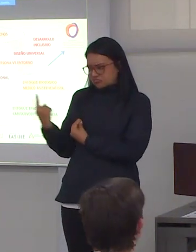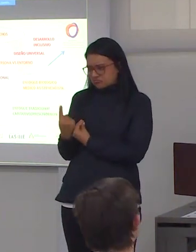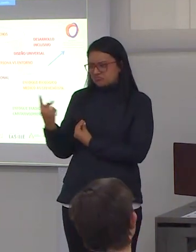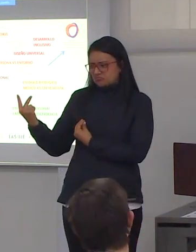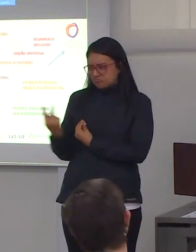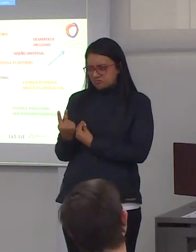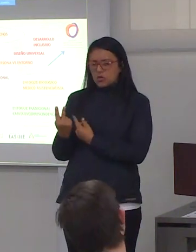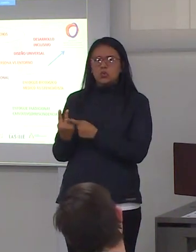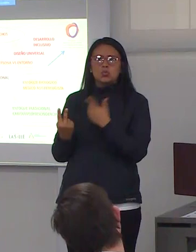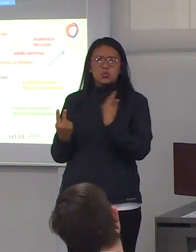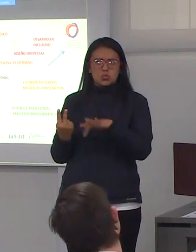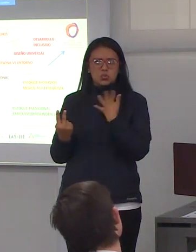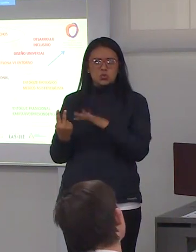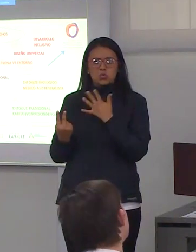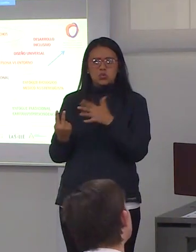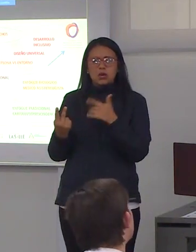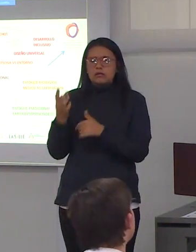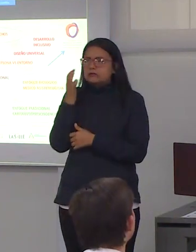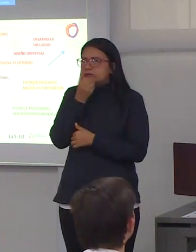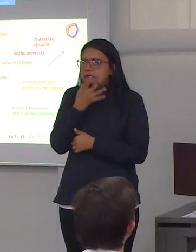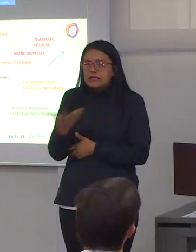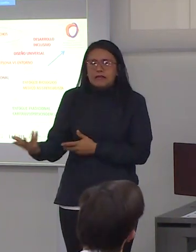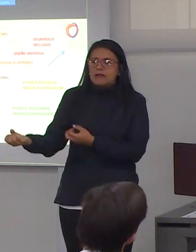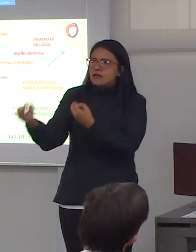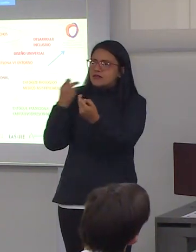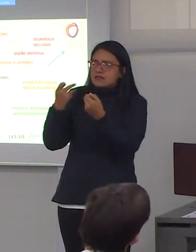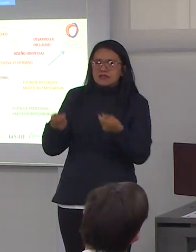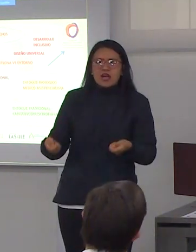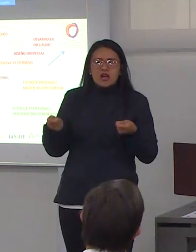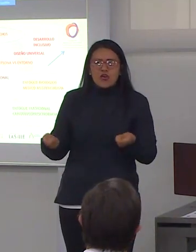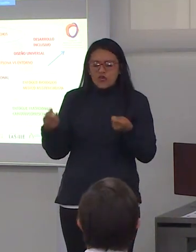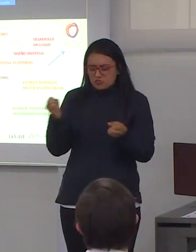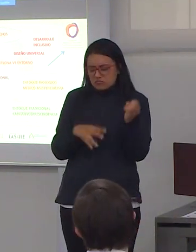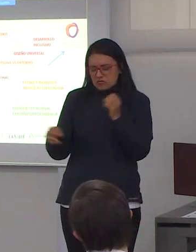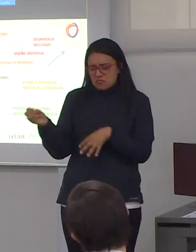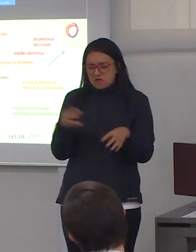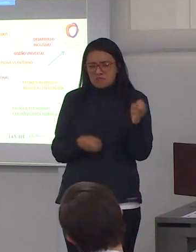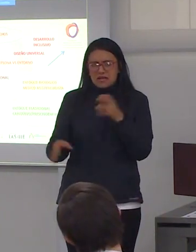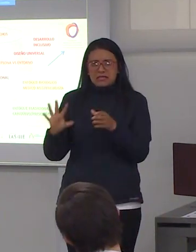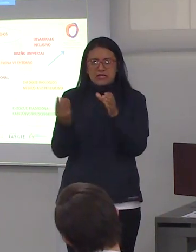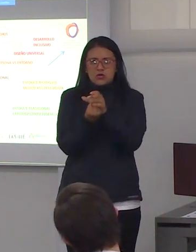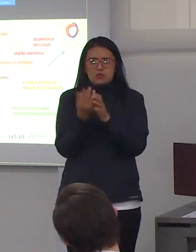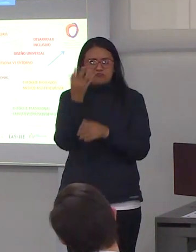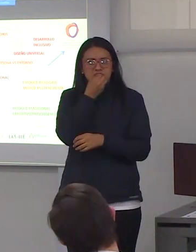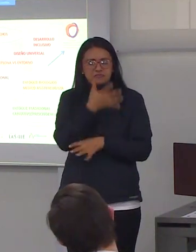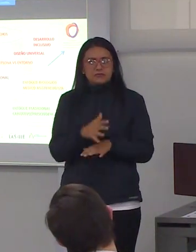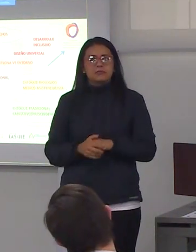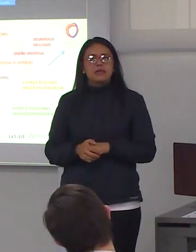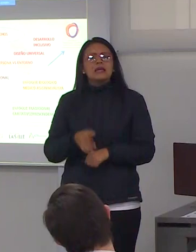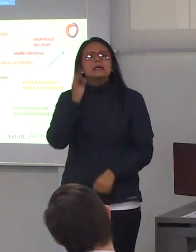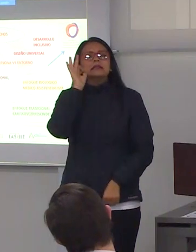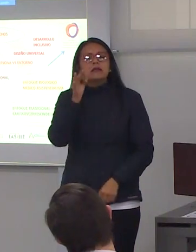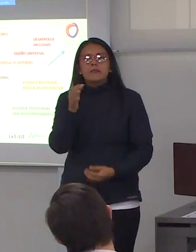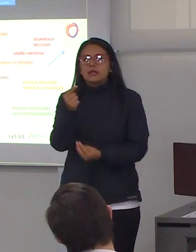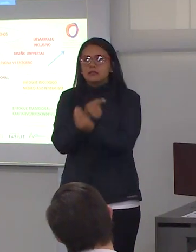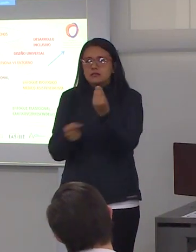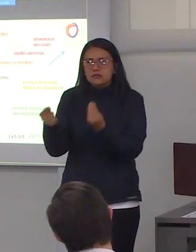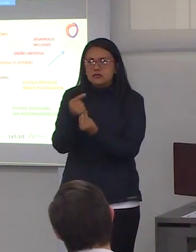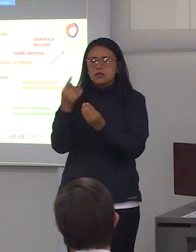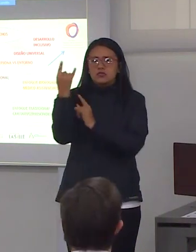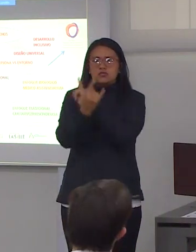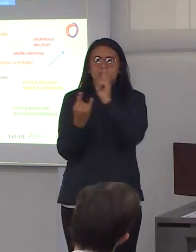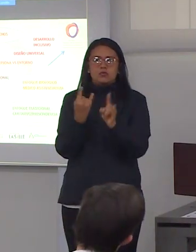buena un sancochito sabroso aquí con esto del desarrollo inclusivo y tenemos que estar pensando siempre en diseño universal